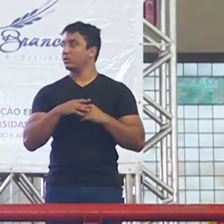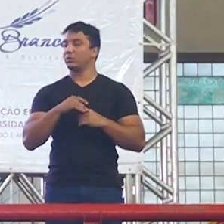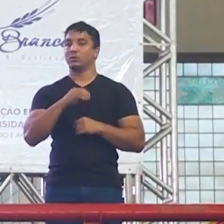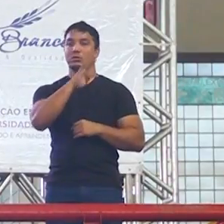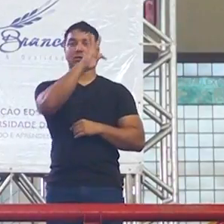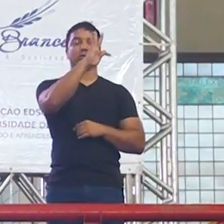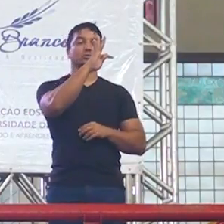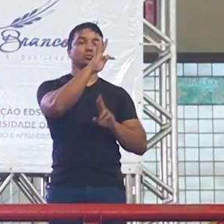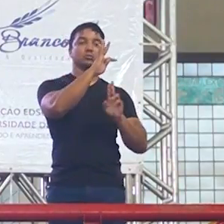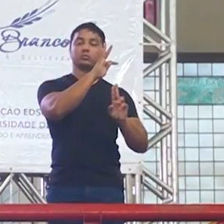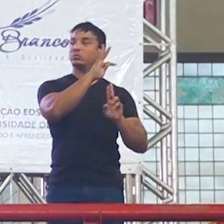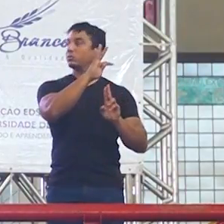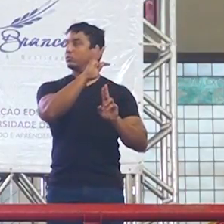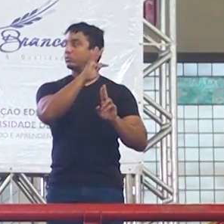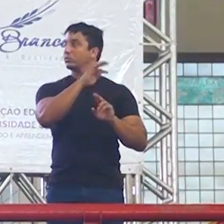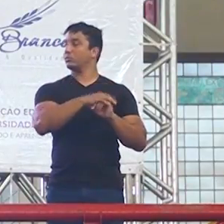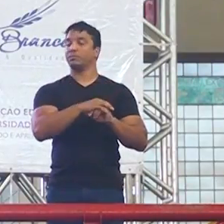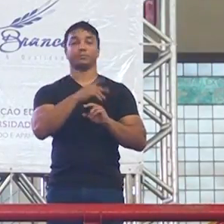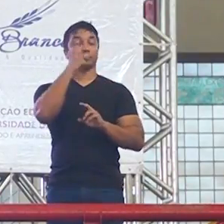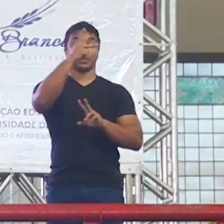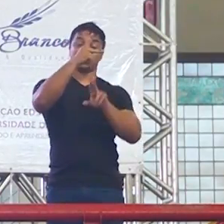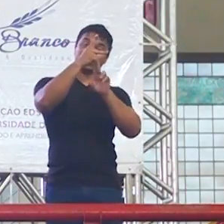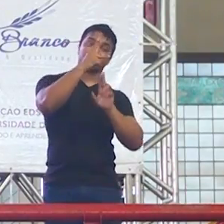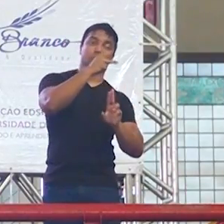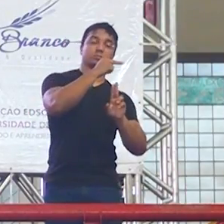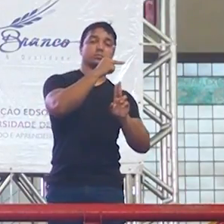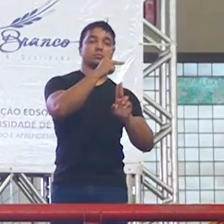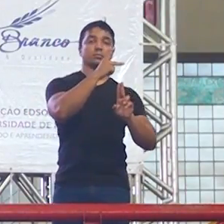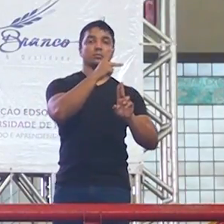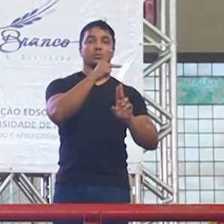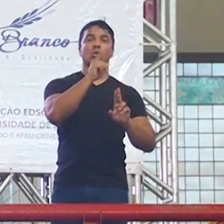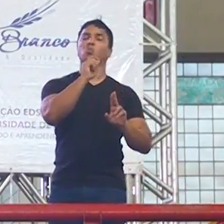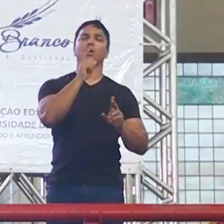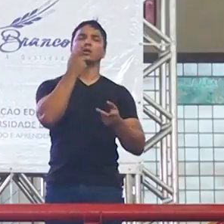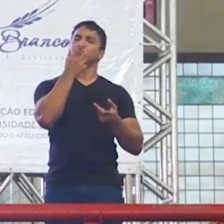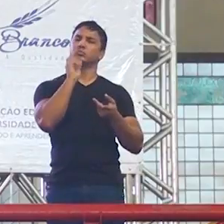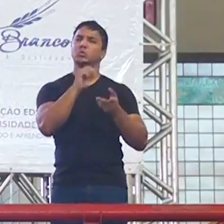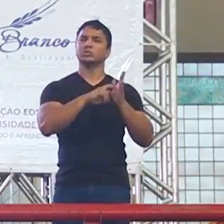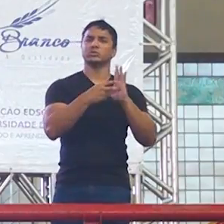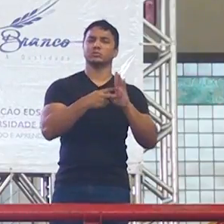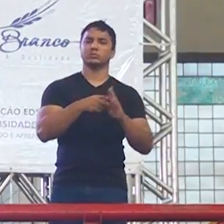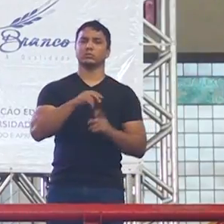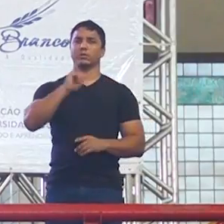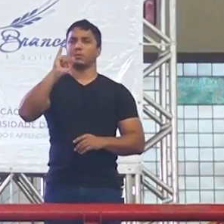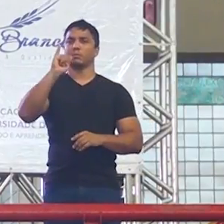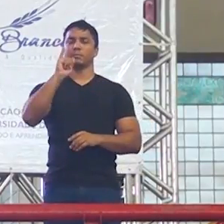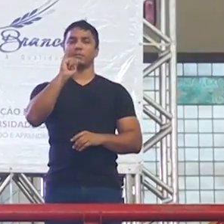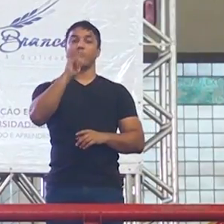sobre U. I igual a P sobre U. Professor, o que foi que tu fez? Pio.